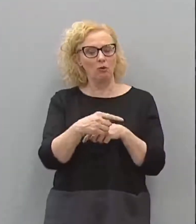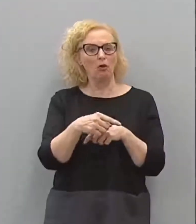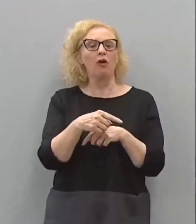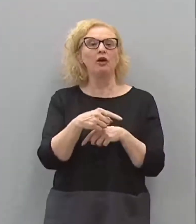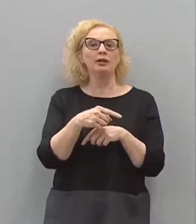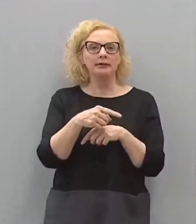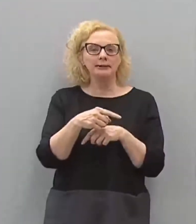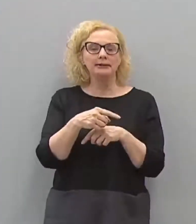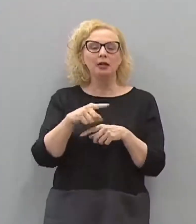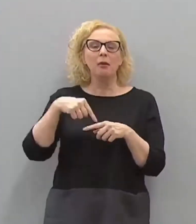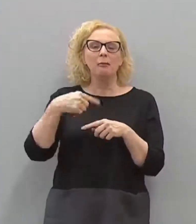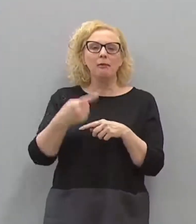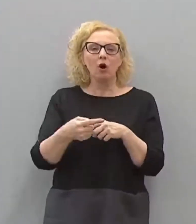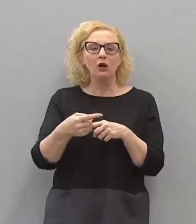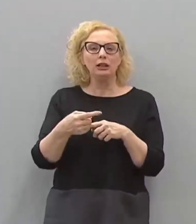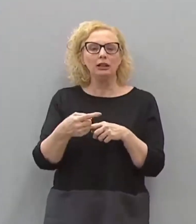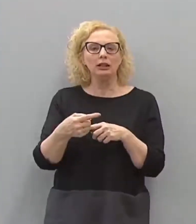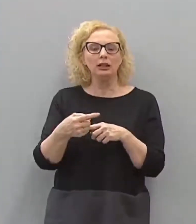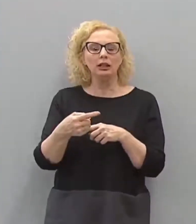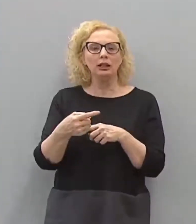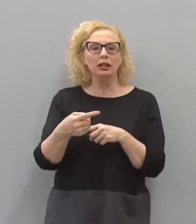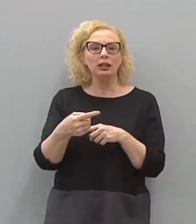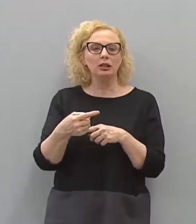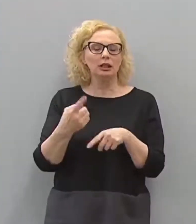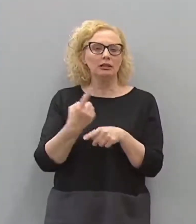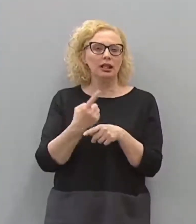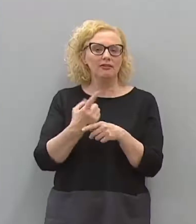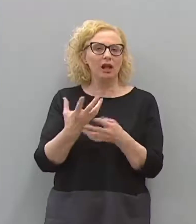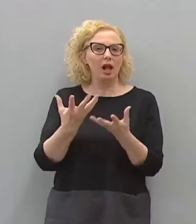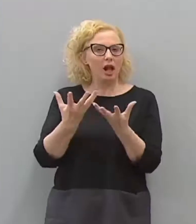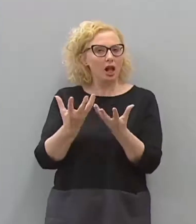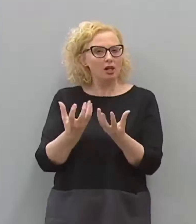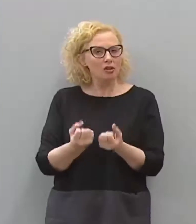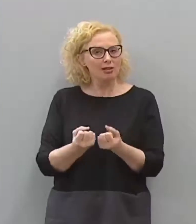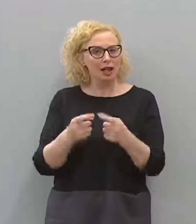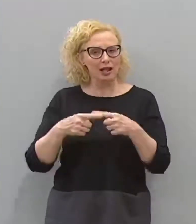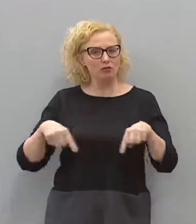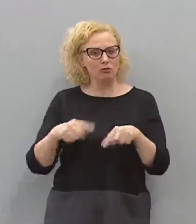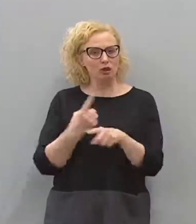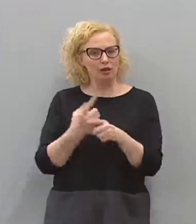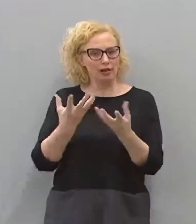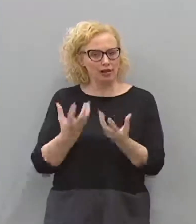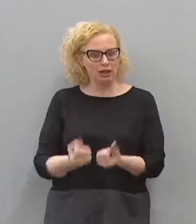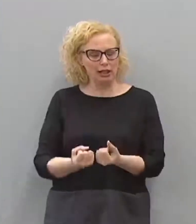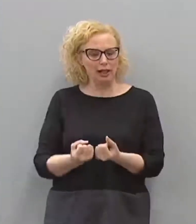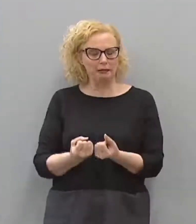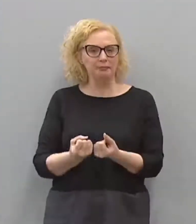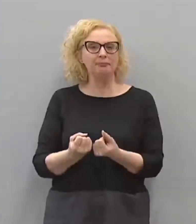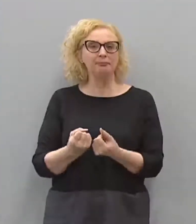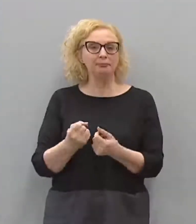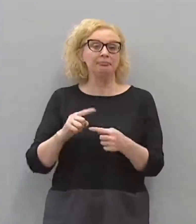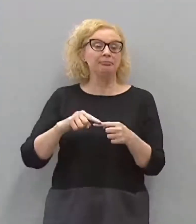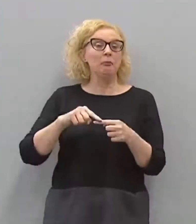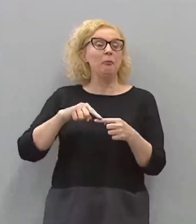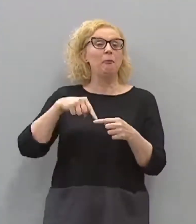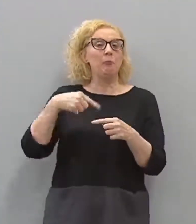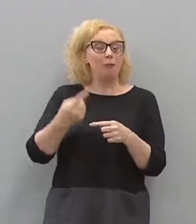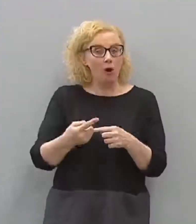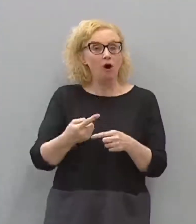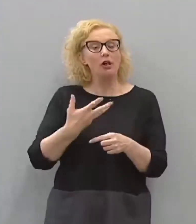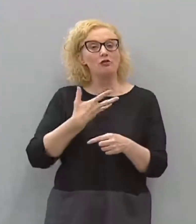diciamo poi accolta dalla dalla giunta a seguito di questo si farà la nomina dei